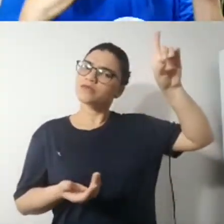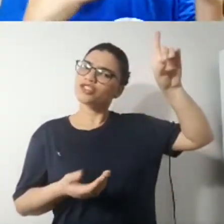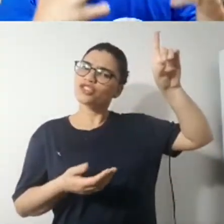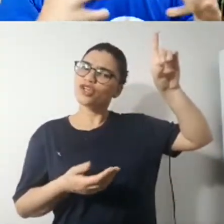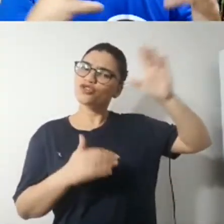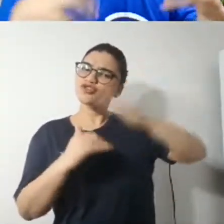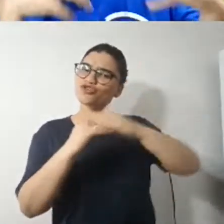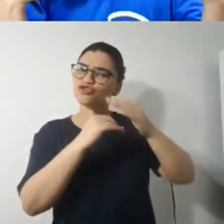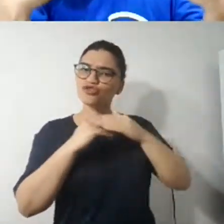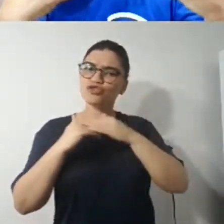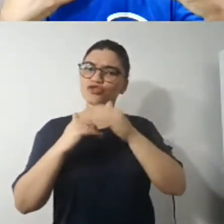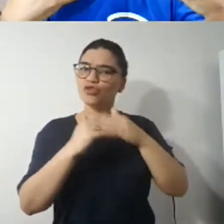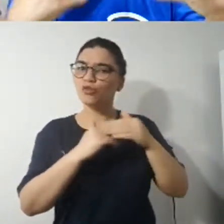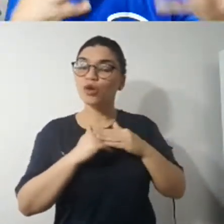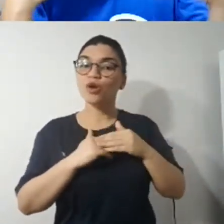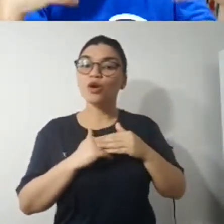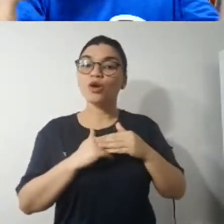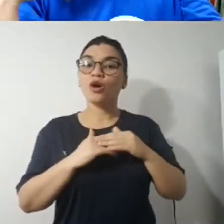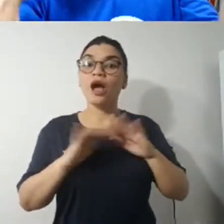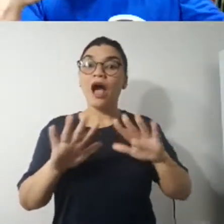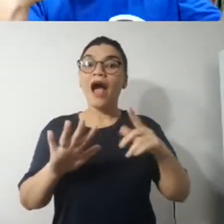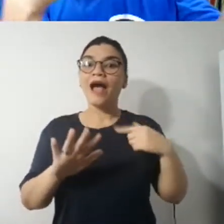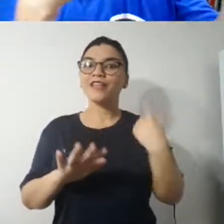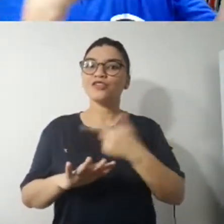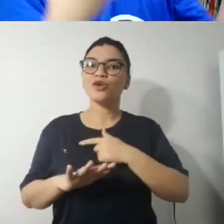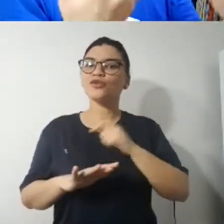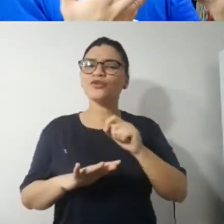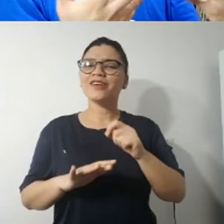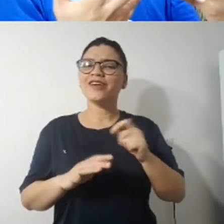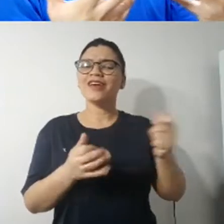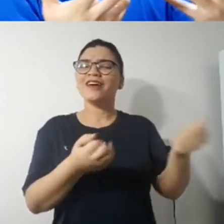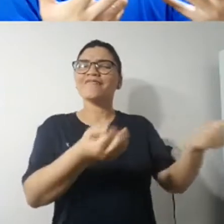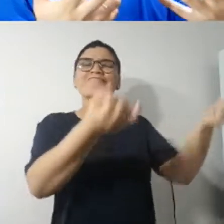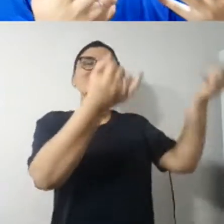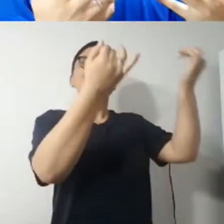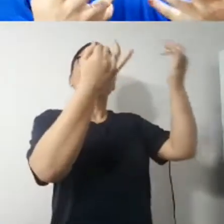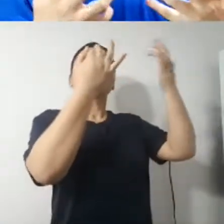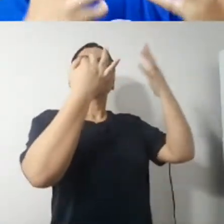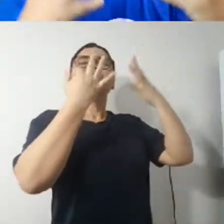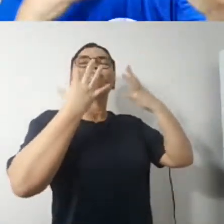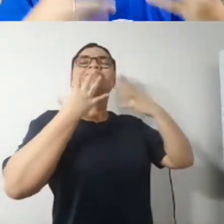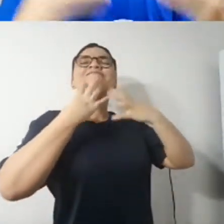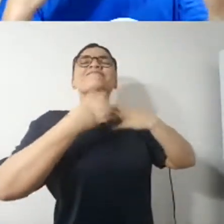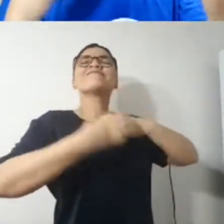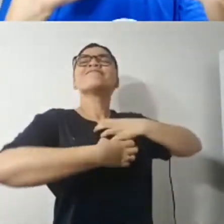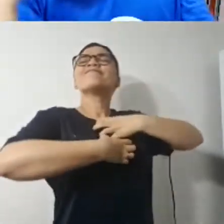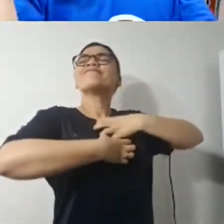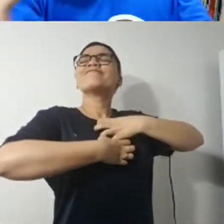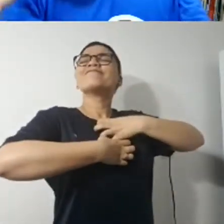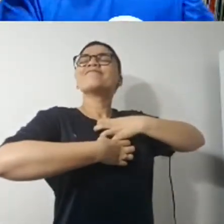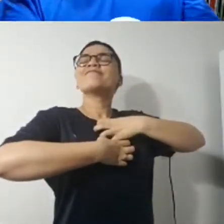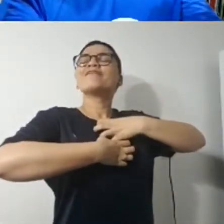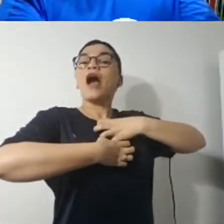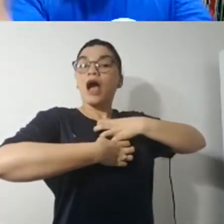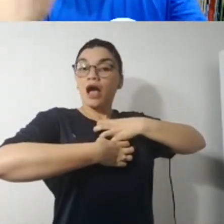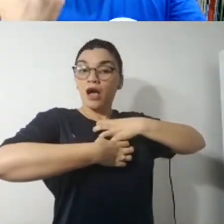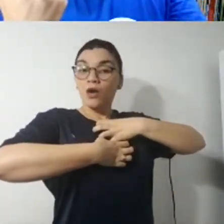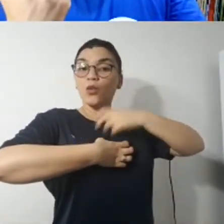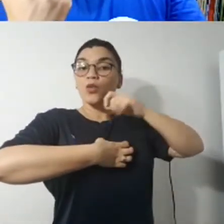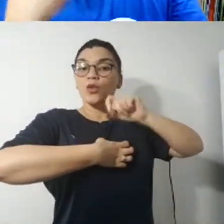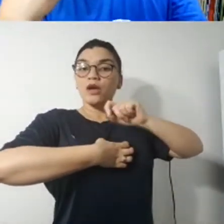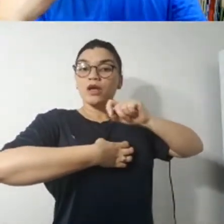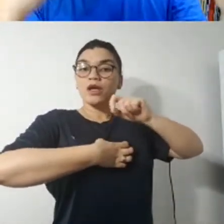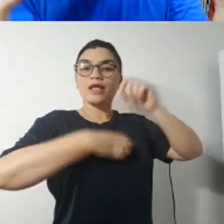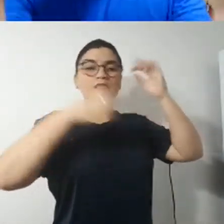preenchidos de tal maneira com tantas bênçãos espirituais que deveria ser muito natural